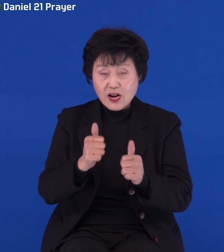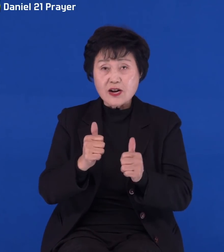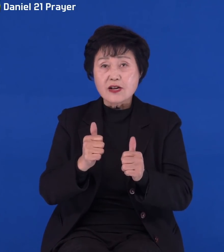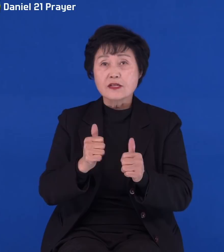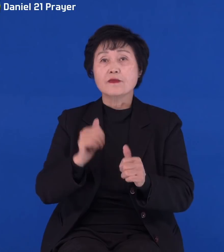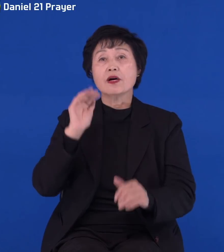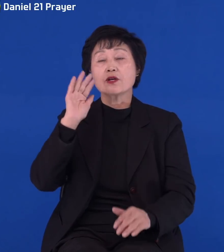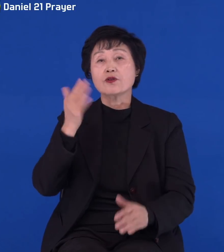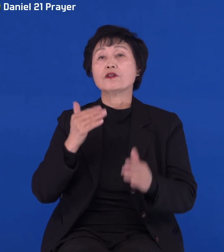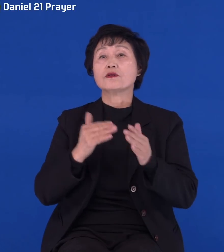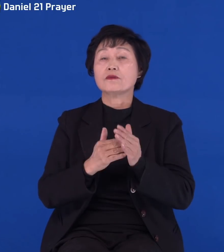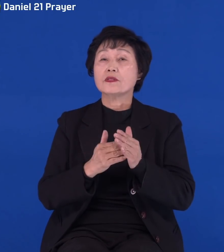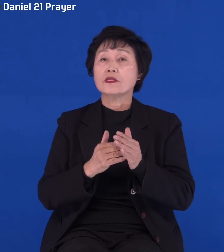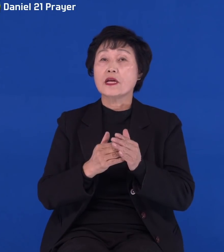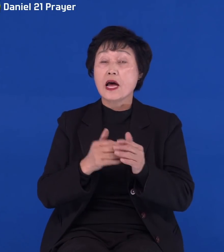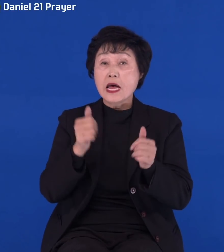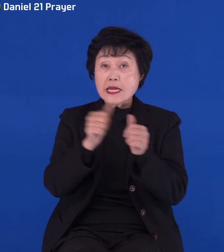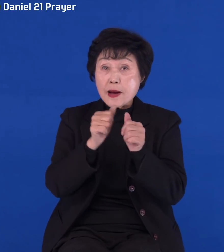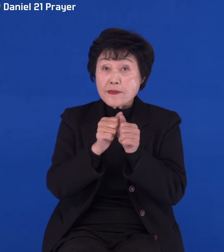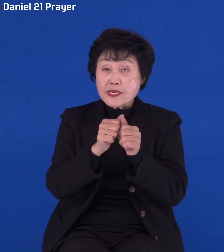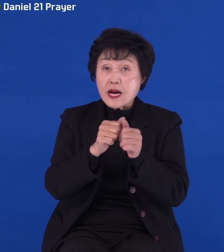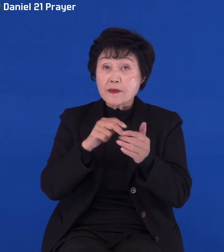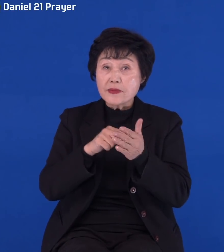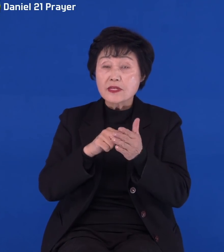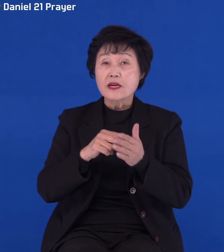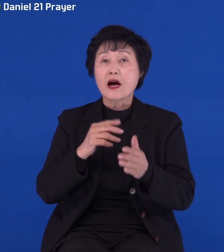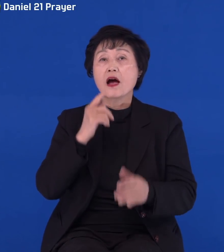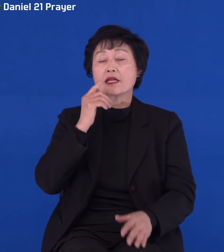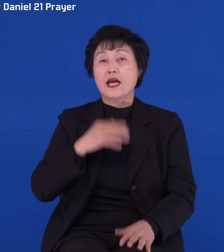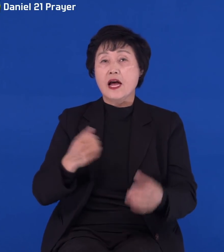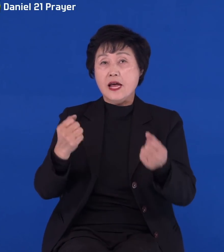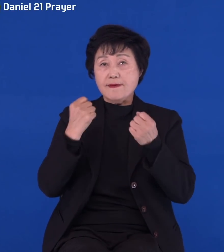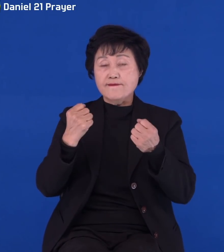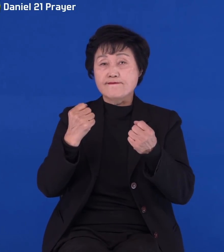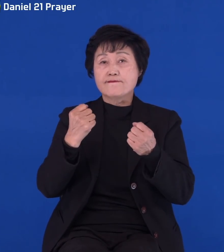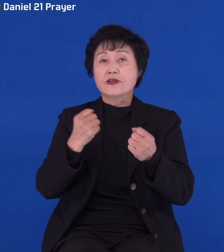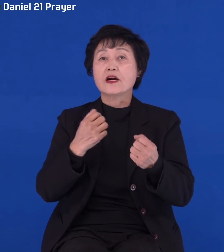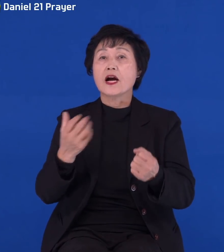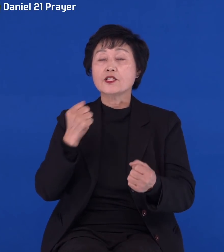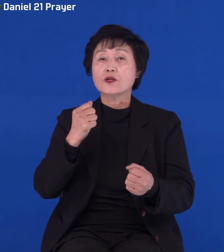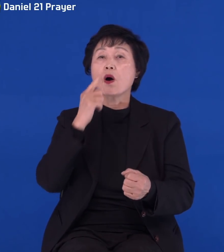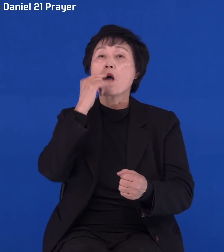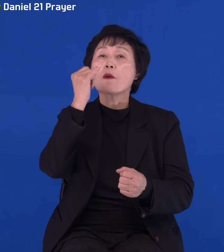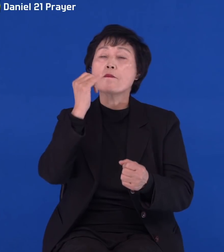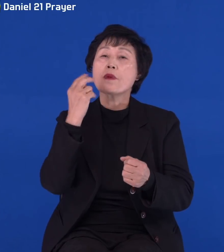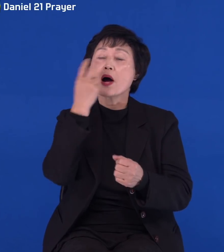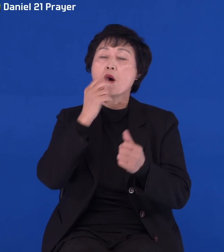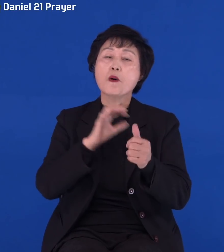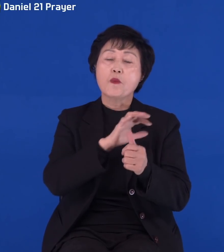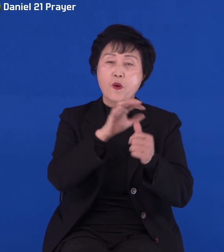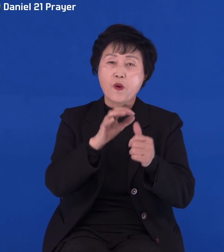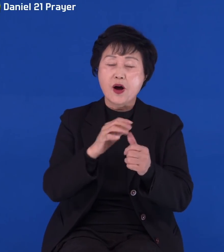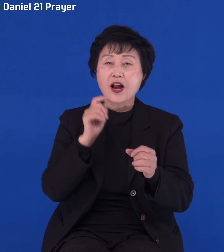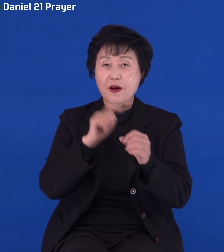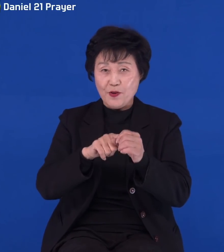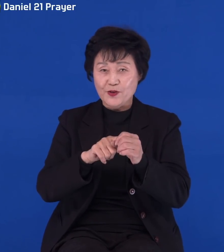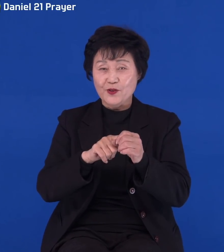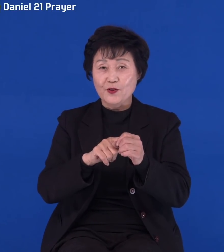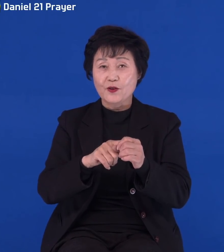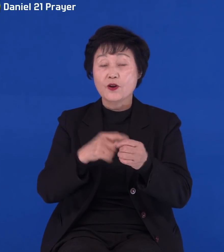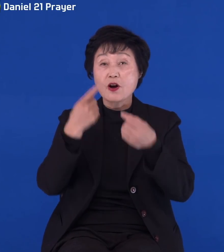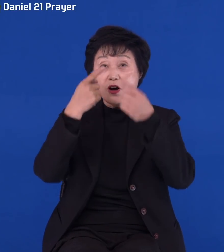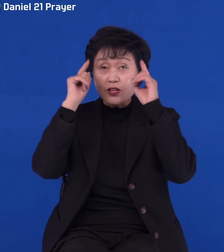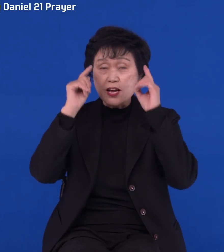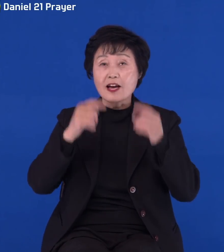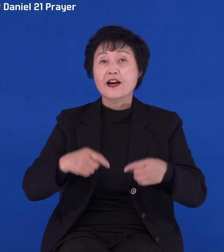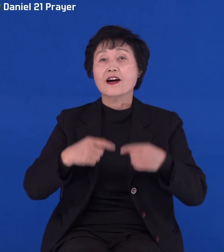남자는 힘이니까 힘이라도 생겨서 어머니를 보호해야겠다. 그래서 대학에 들어가고 또 공대에 들어가서 자격증도 따고 제 인생